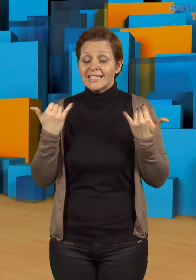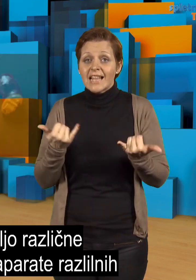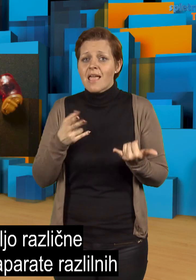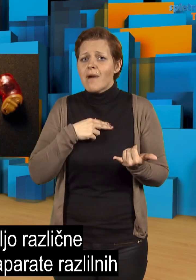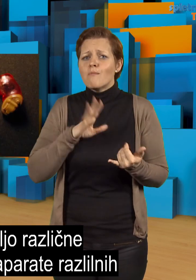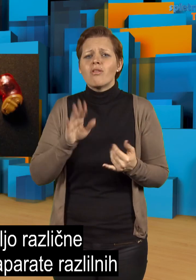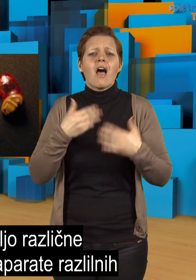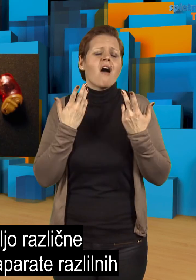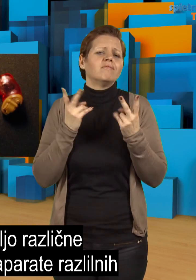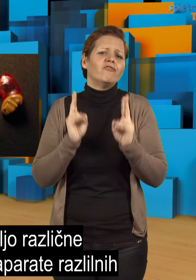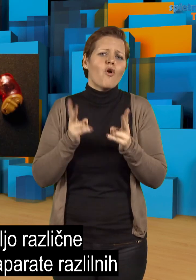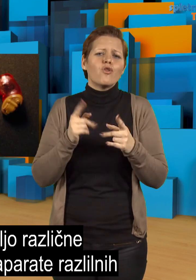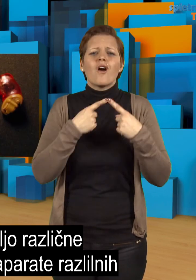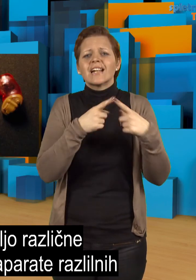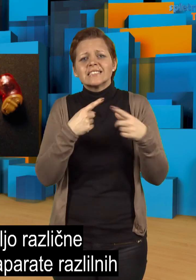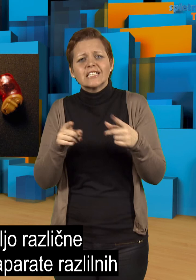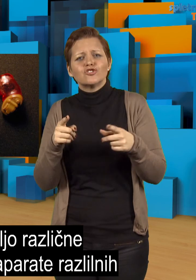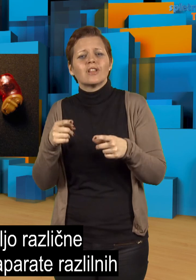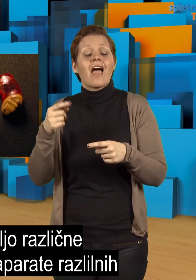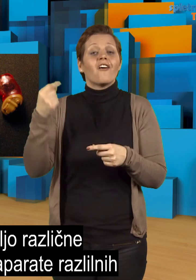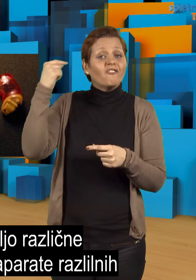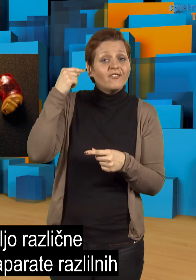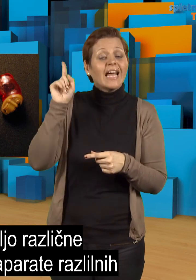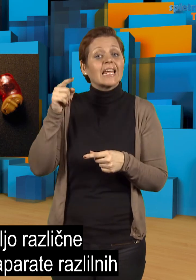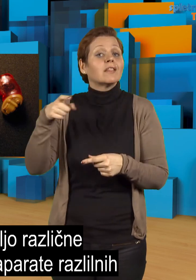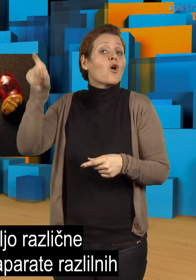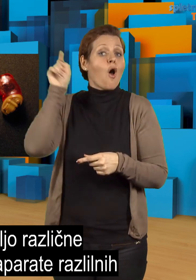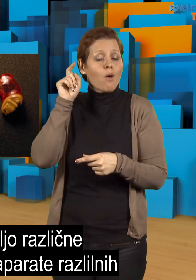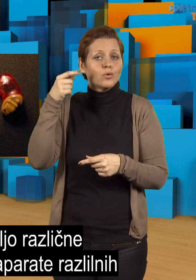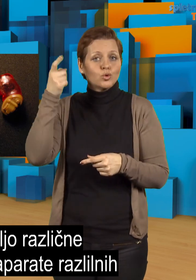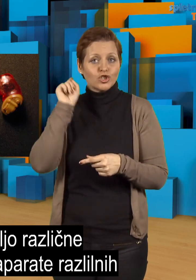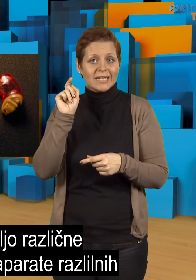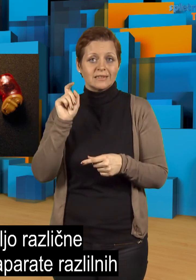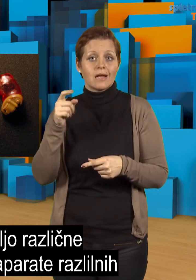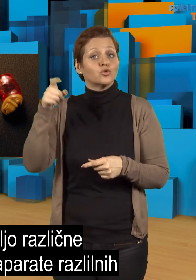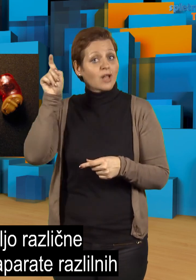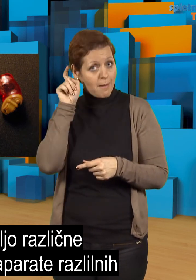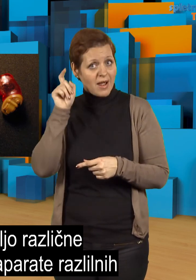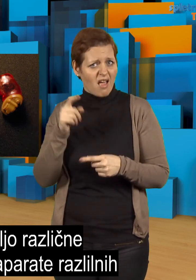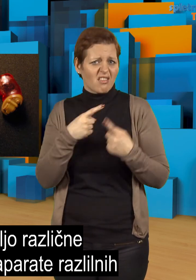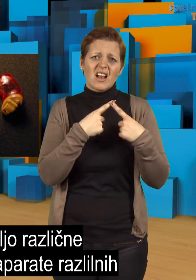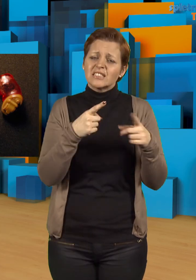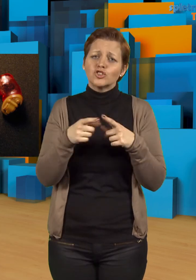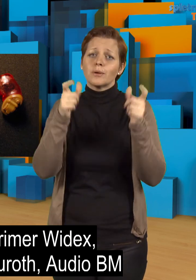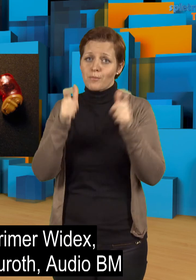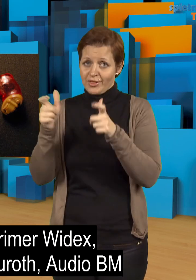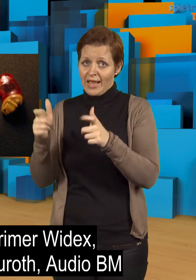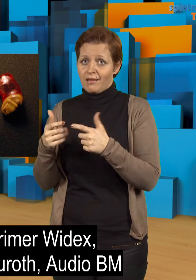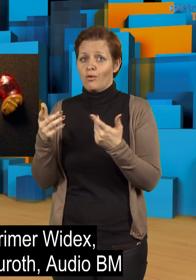Zdaj imamo na voljo različne in obušesne slušne aparate raznih podjetij, kot so na primer Widex, Siemens,